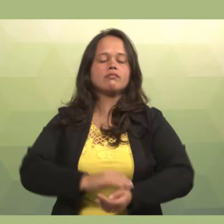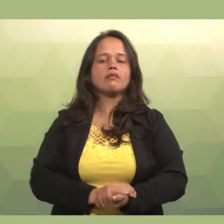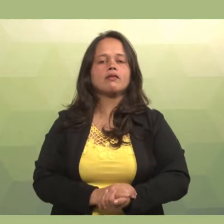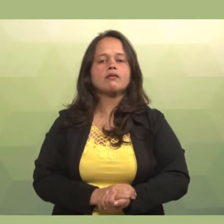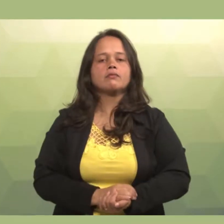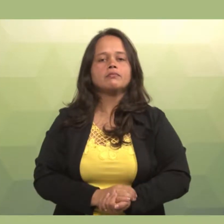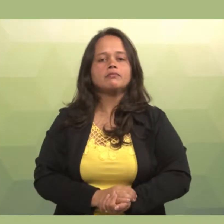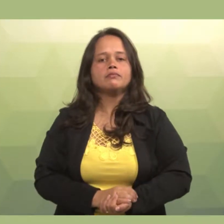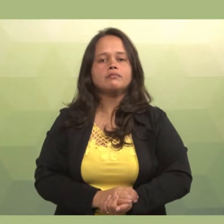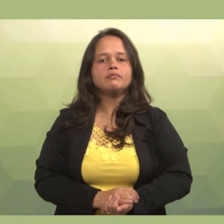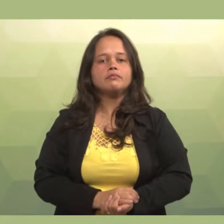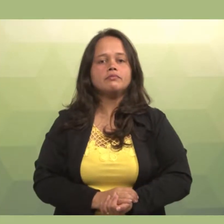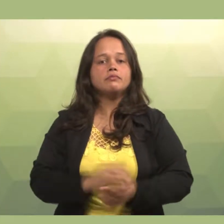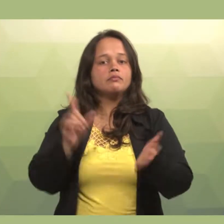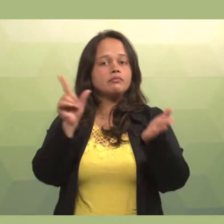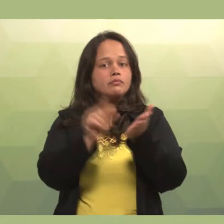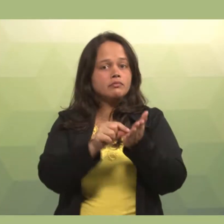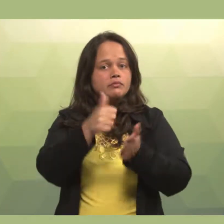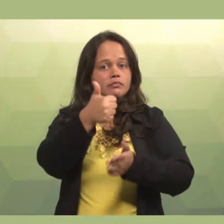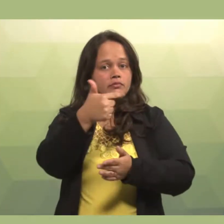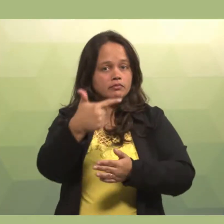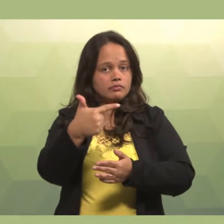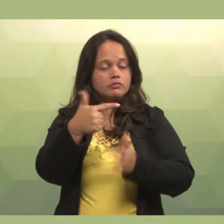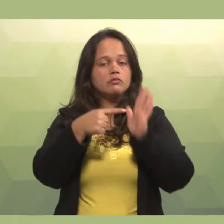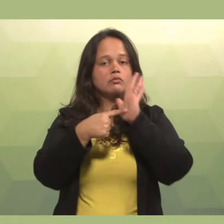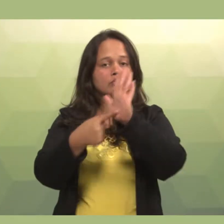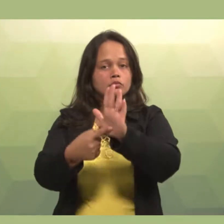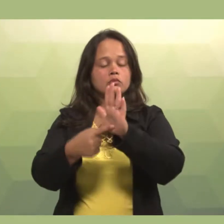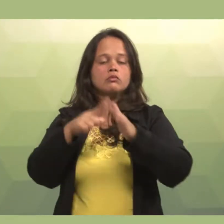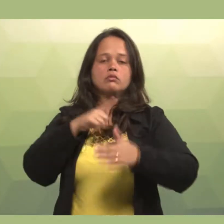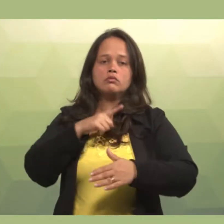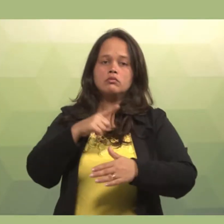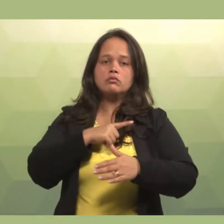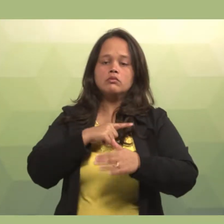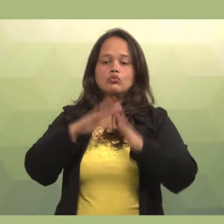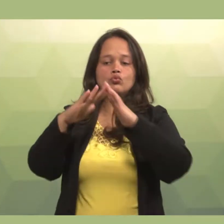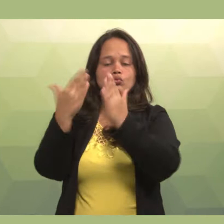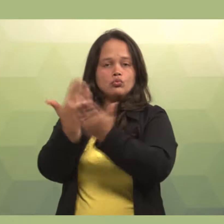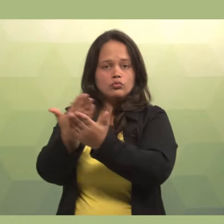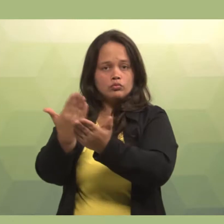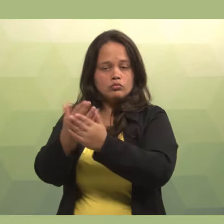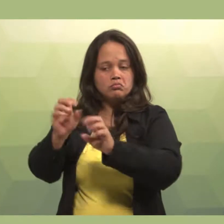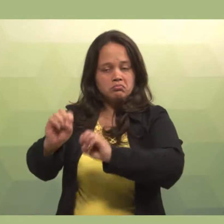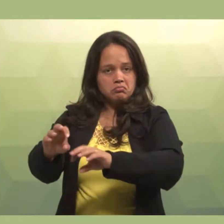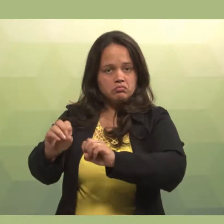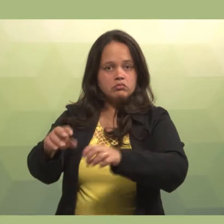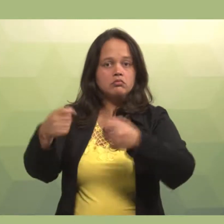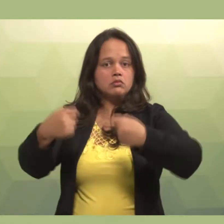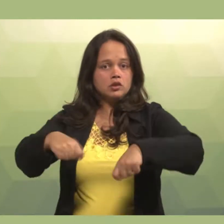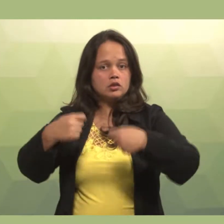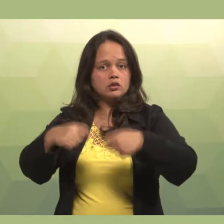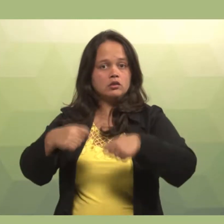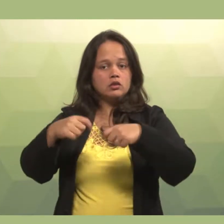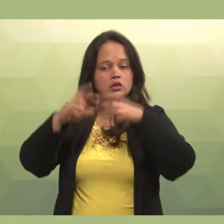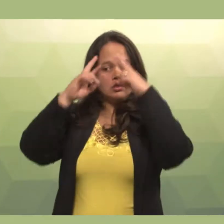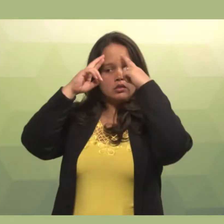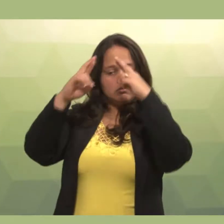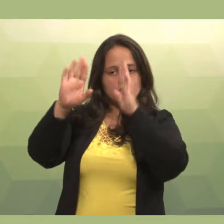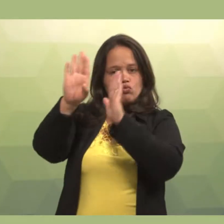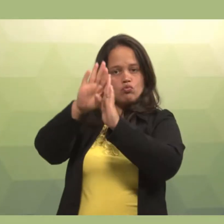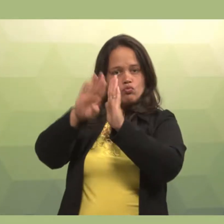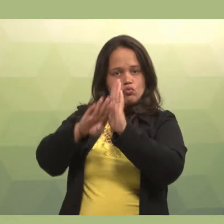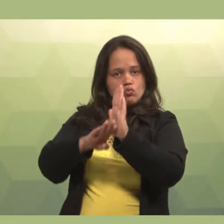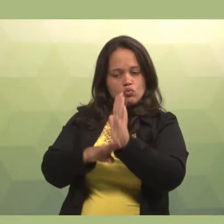E o artigo 12 define que os estabelecimentos de ensino, respeitadas as normas comuns e as do seu sistema de